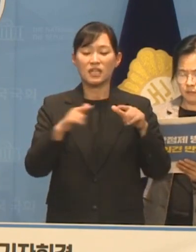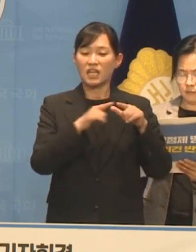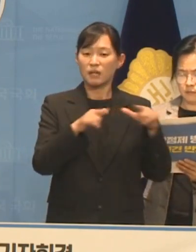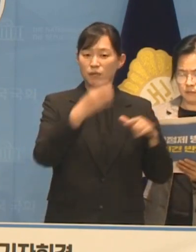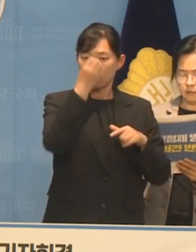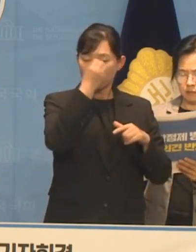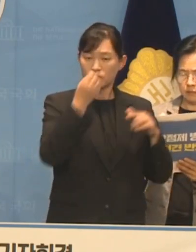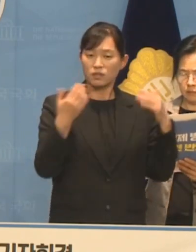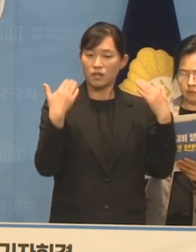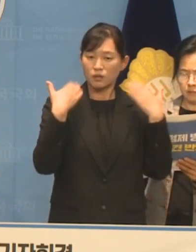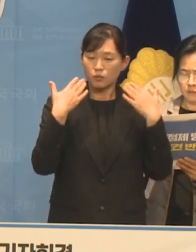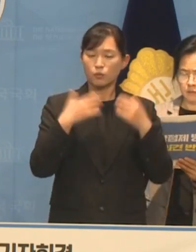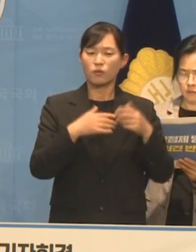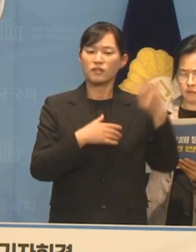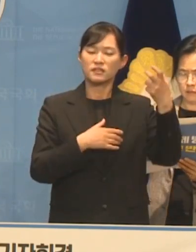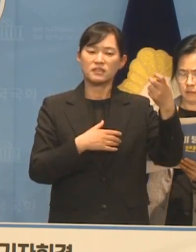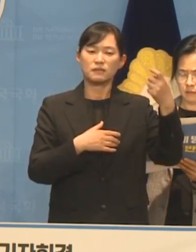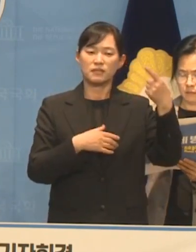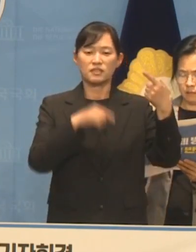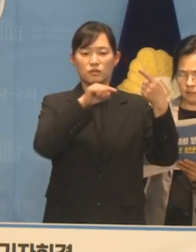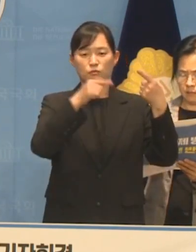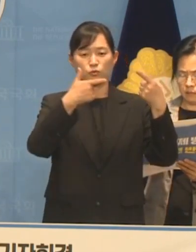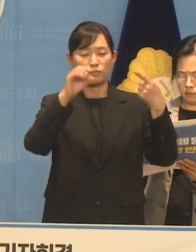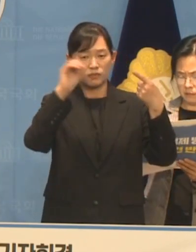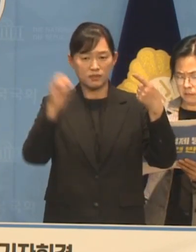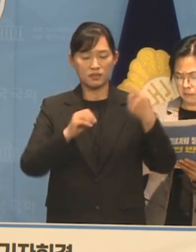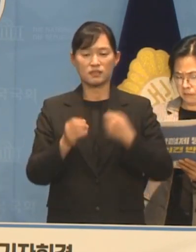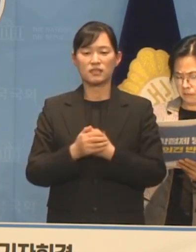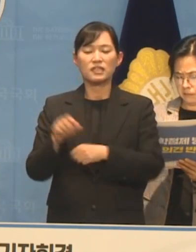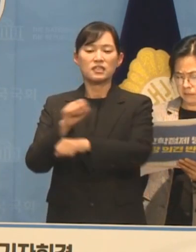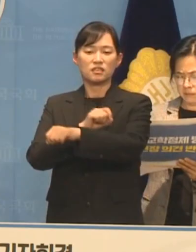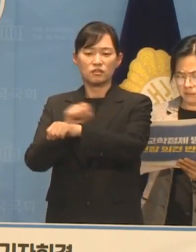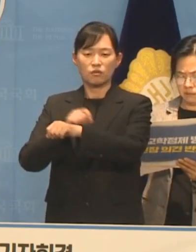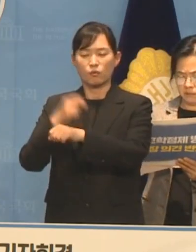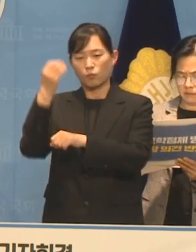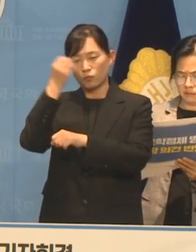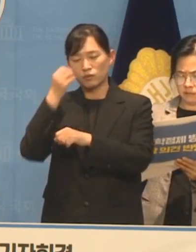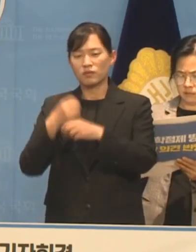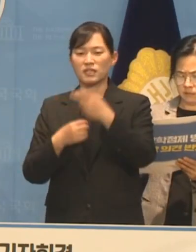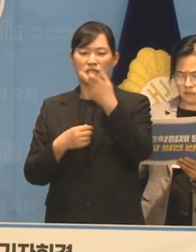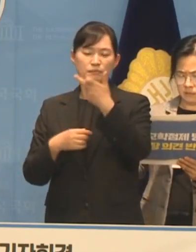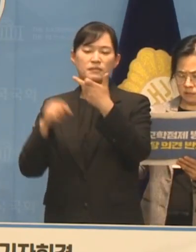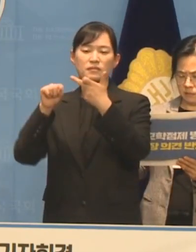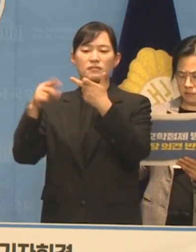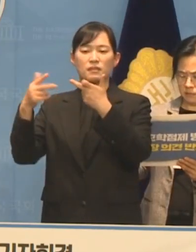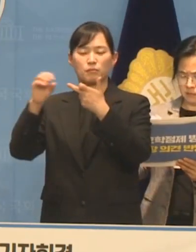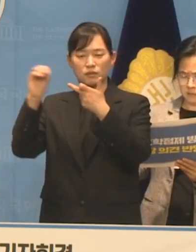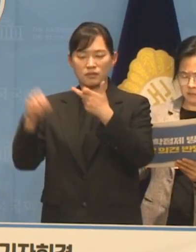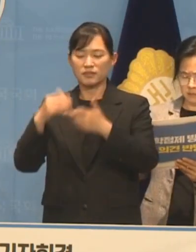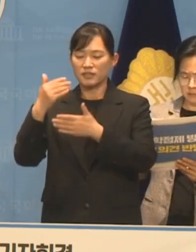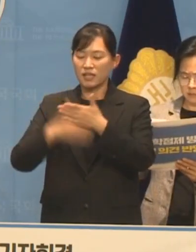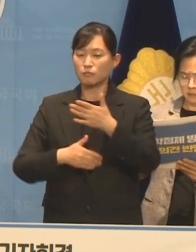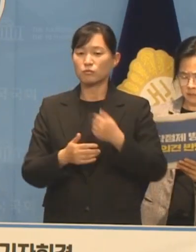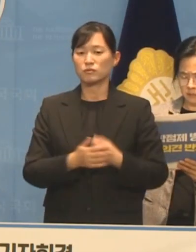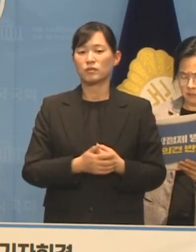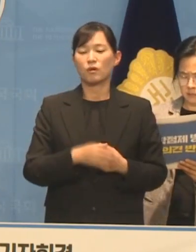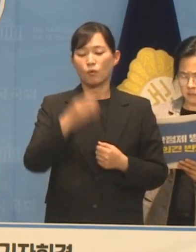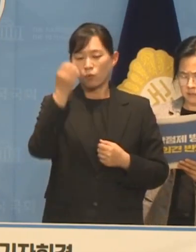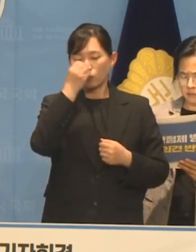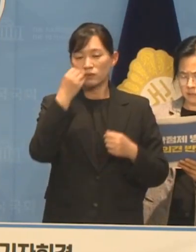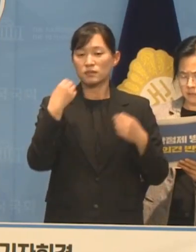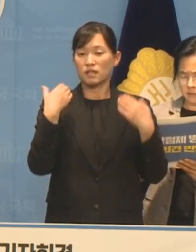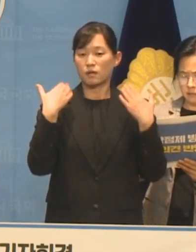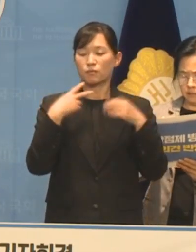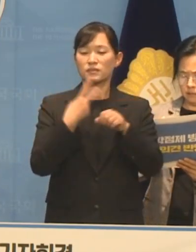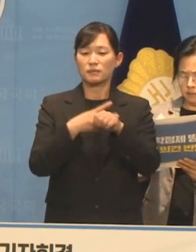일반고 선생님이 71.6%로 가장 많았고 특성화고 17.7%, 나머지 유형의 고교